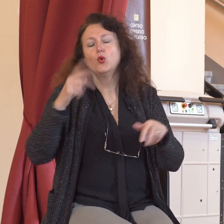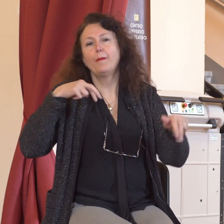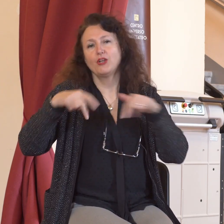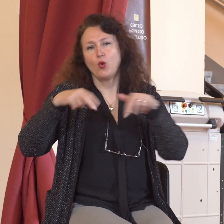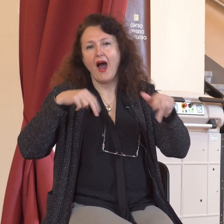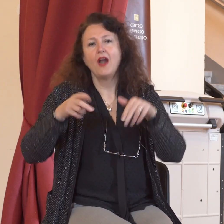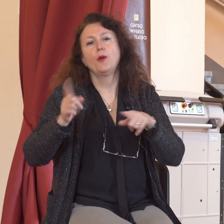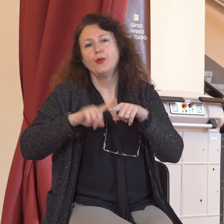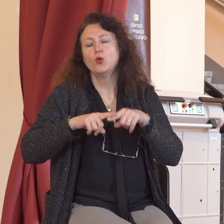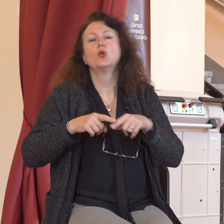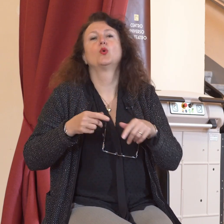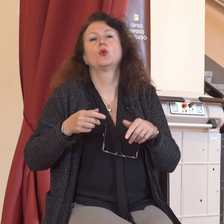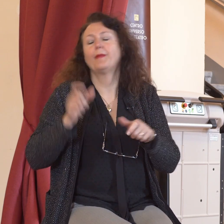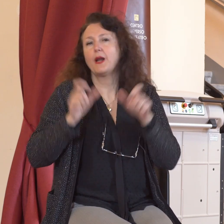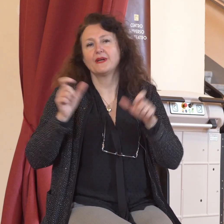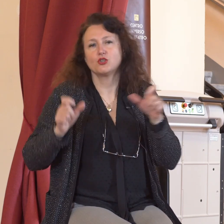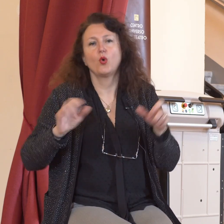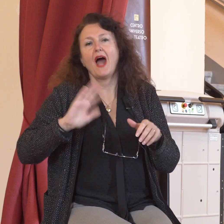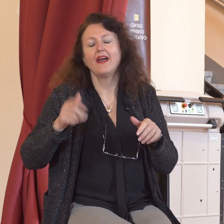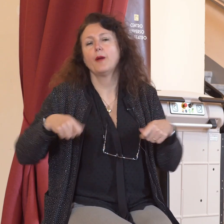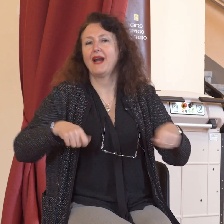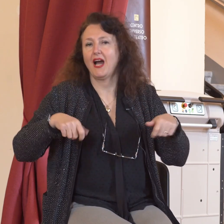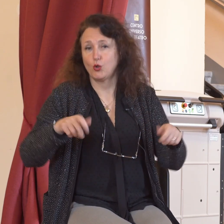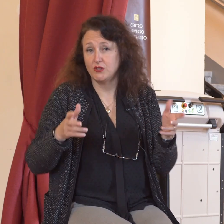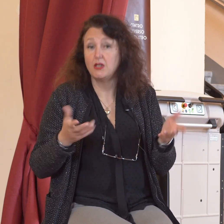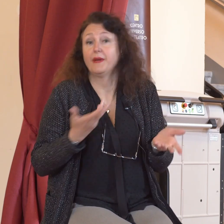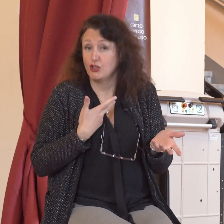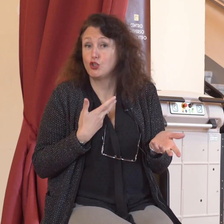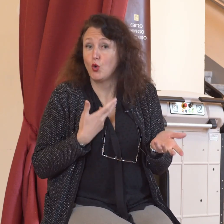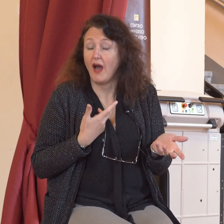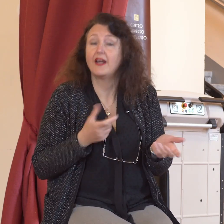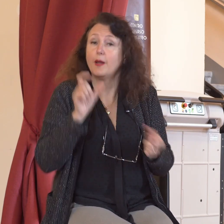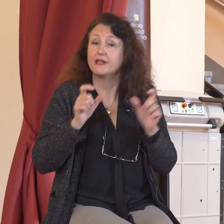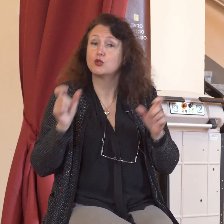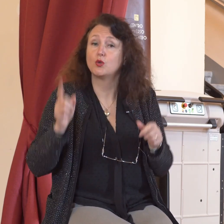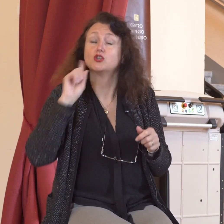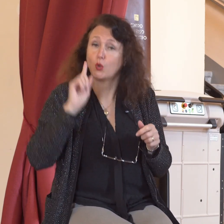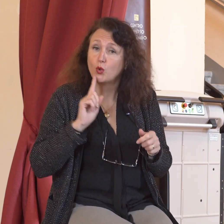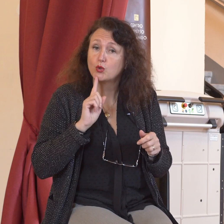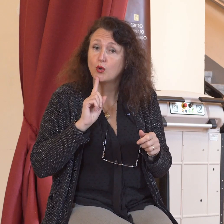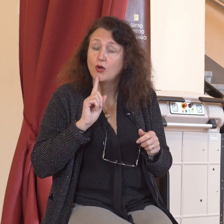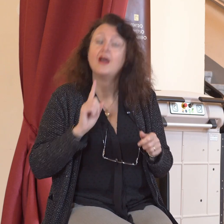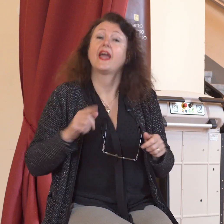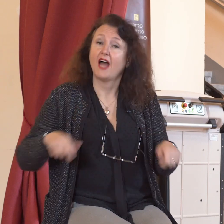più pedonale, più per le persone, anche per la carrozzina, perché ci sono anche le persone sordo che hanno